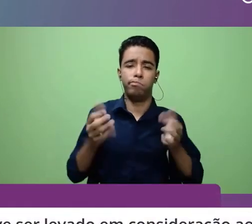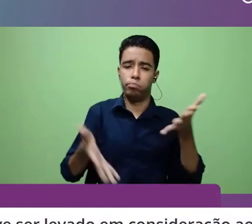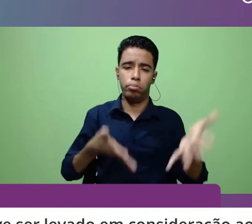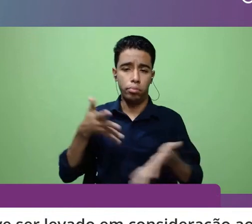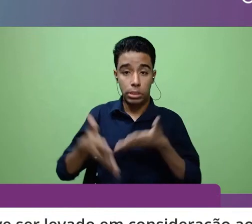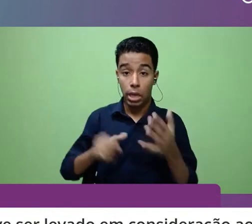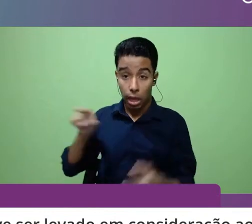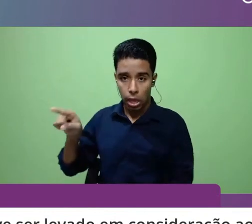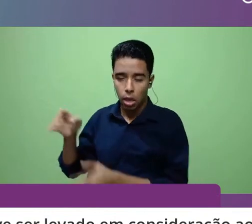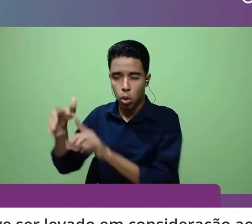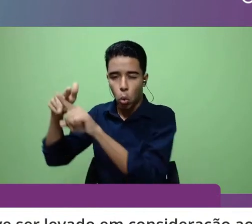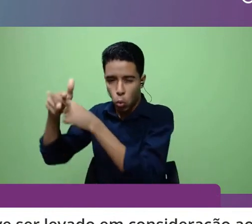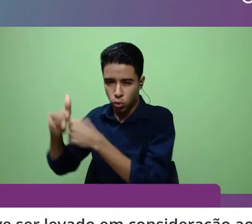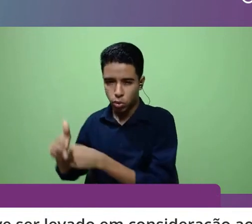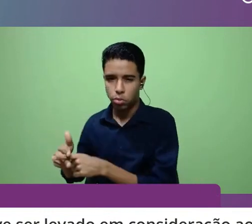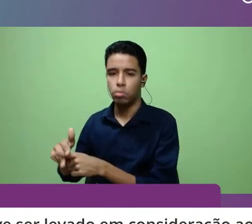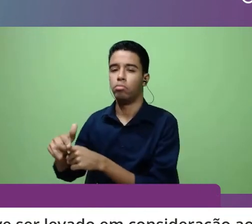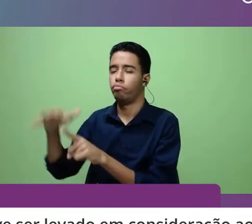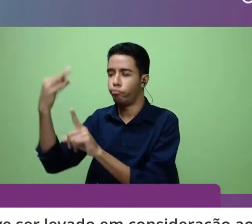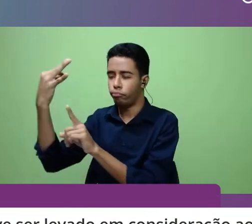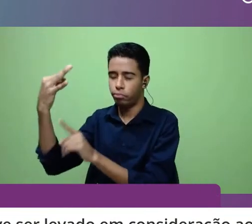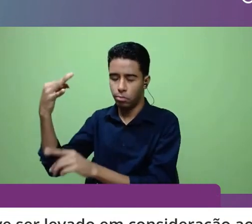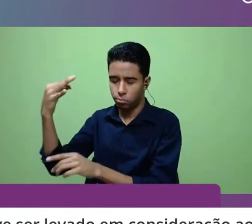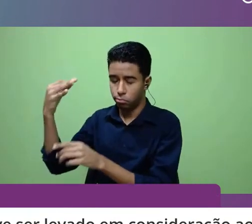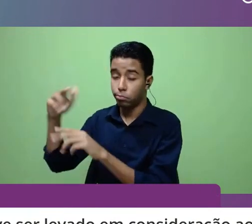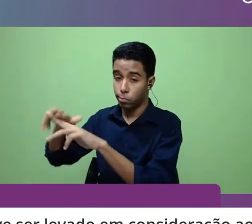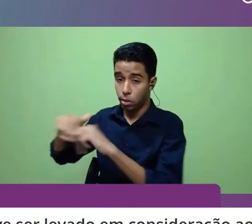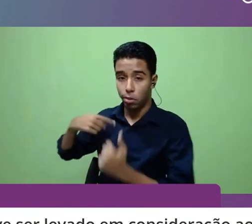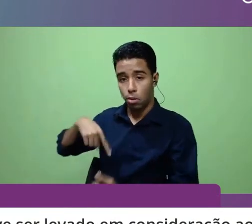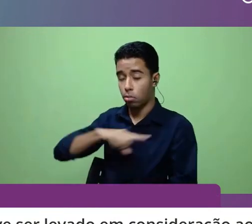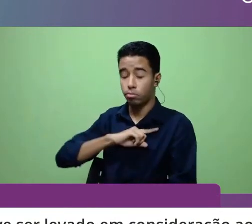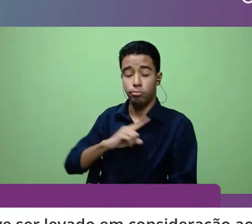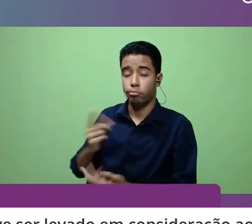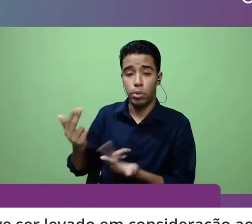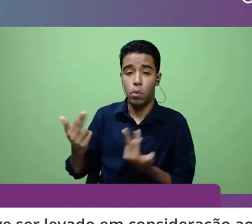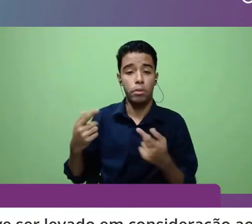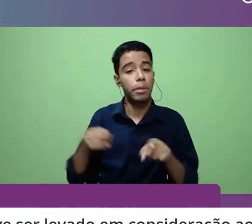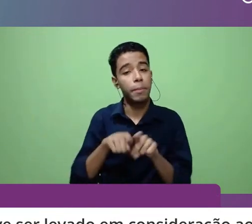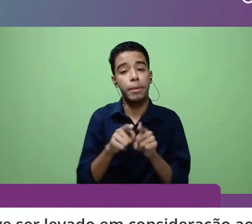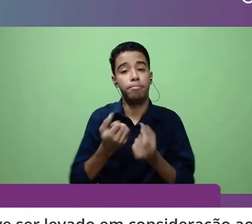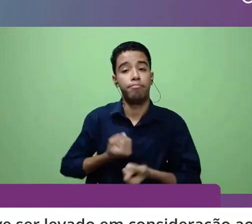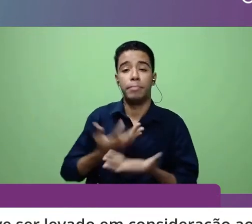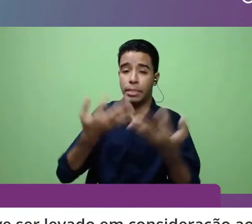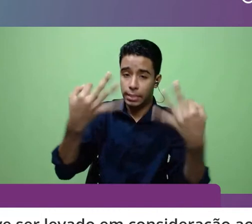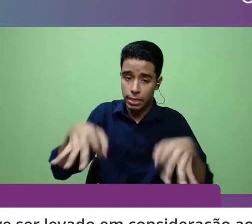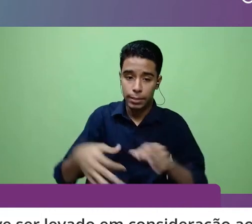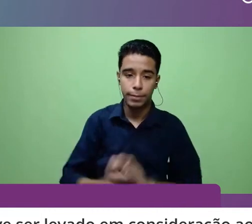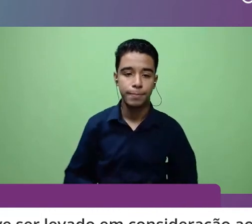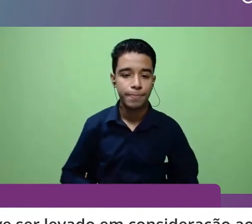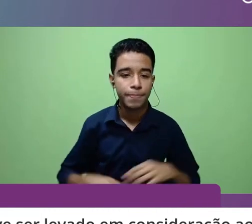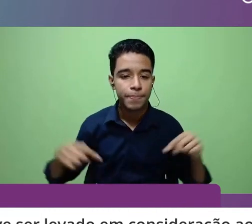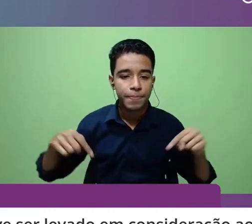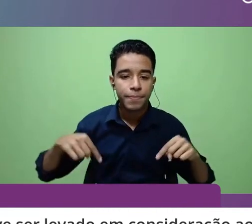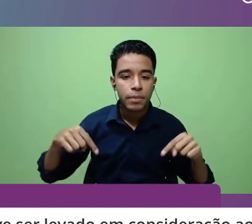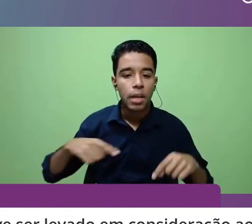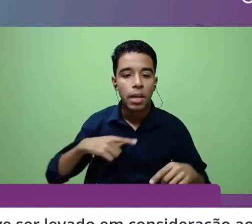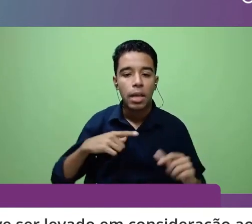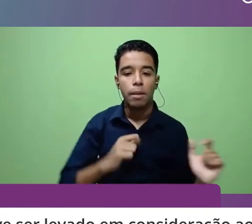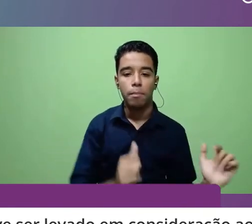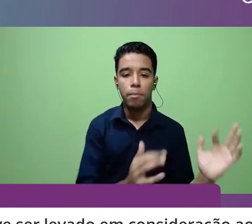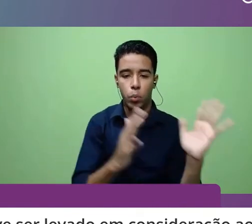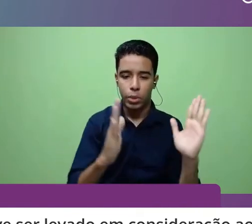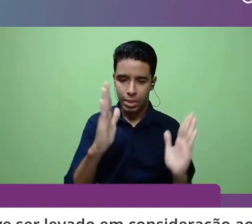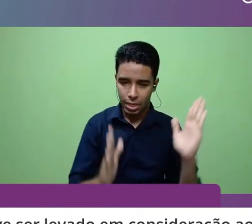O fator tempo deve ser levado em consideração ao buscar uma estratégia tradutória sem que comprometa o desenvolvimento e a fidelidade do texto, mas